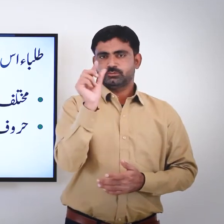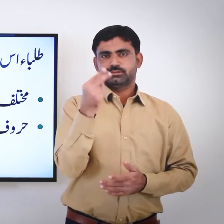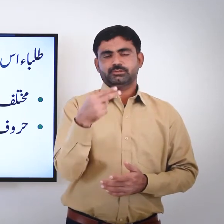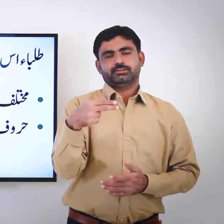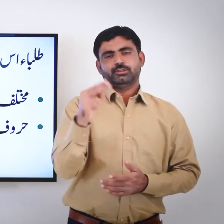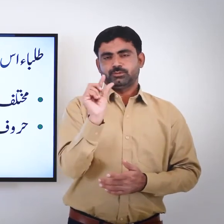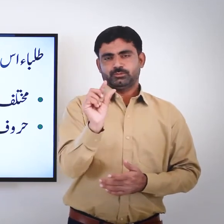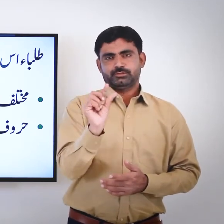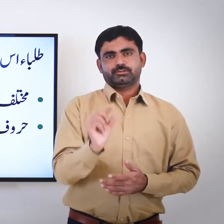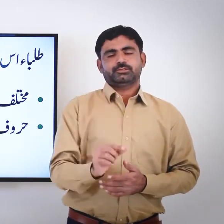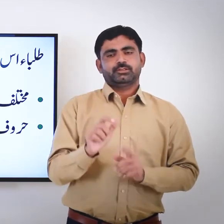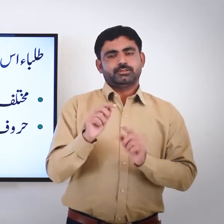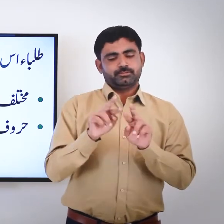توڑ جوڑ،